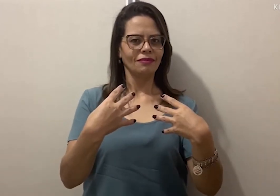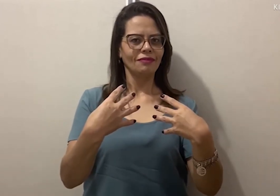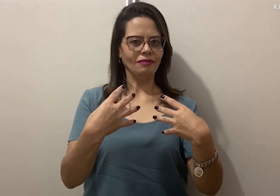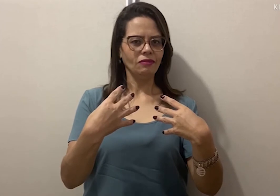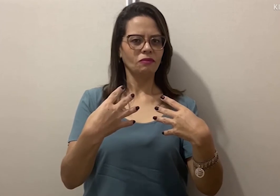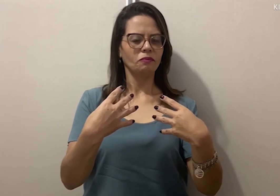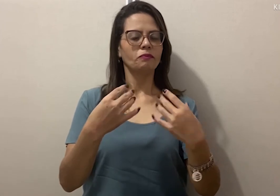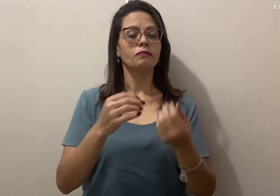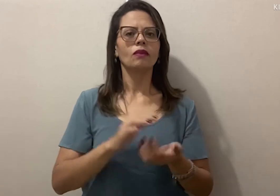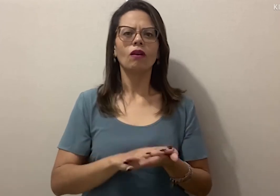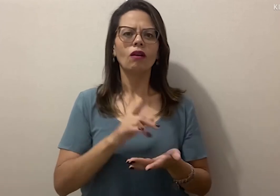Certo?